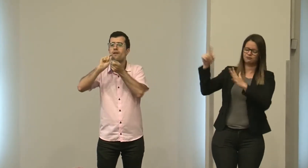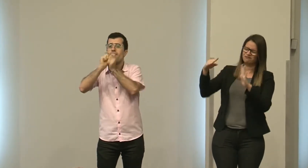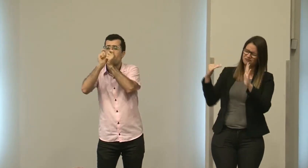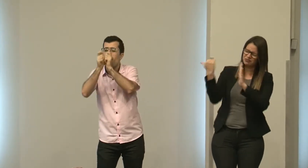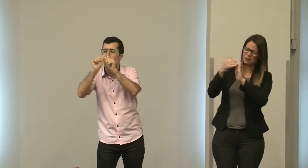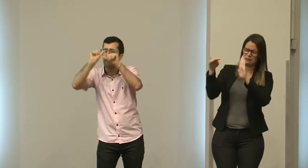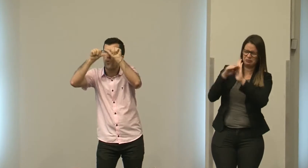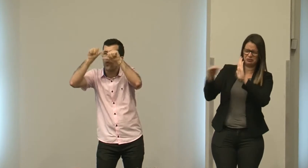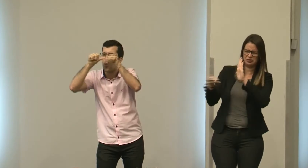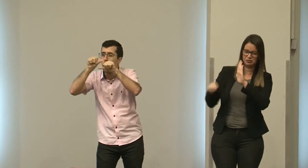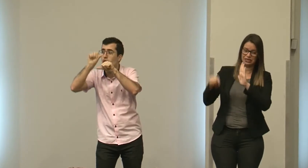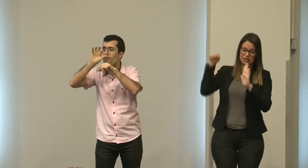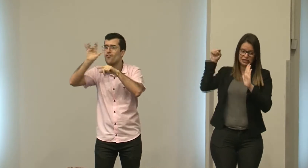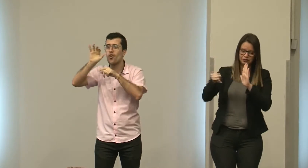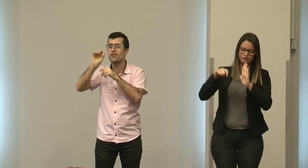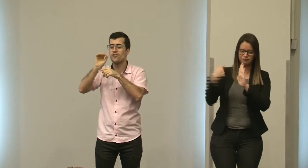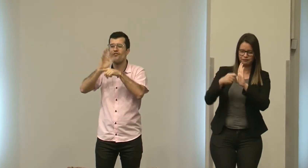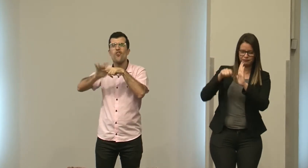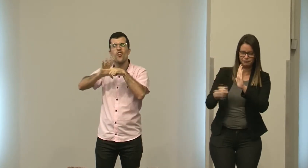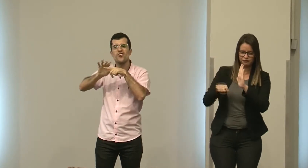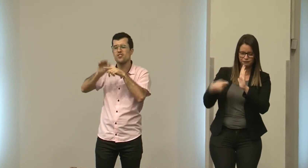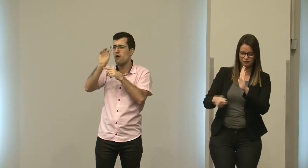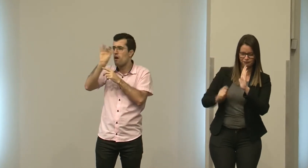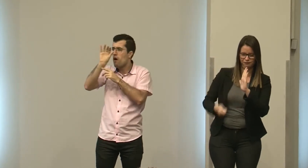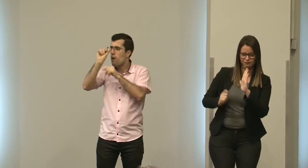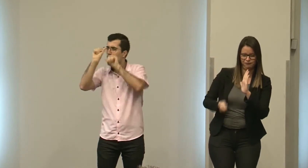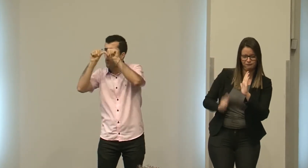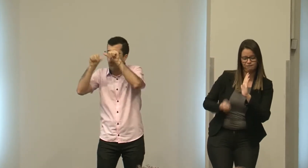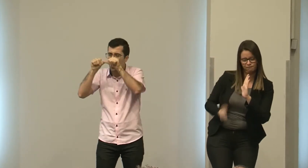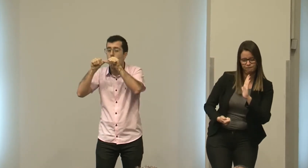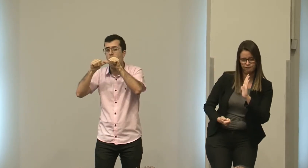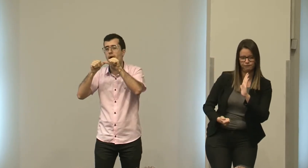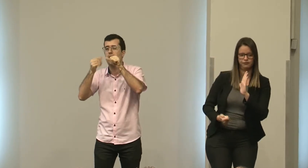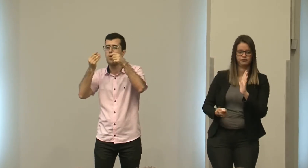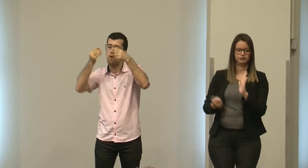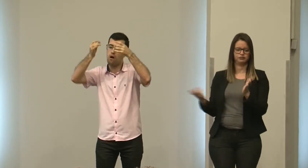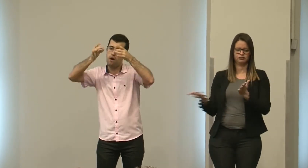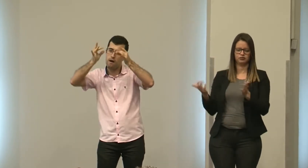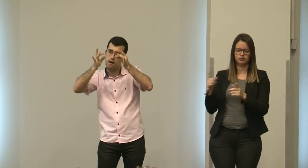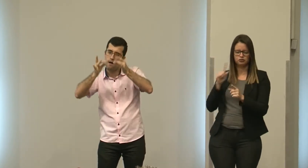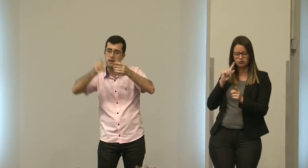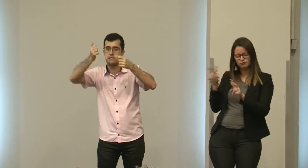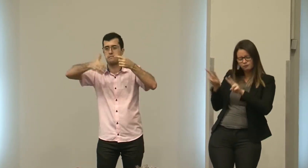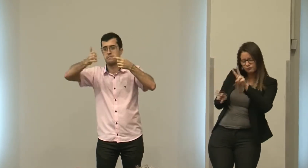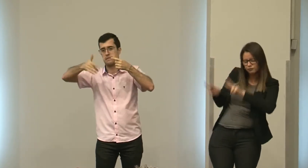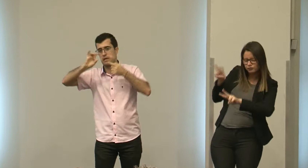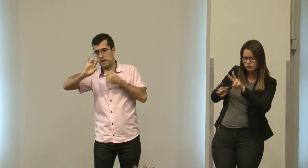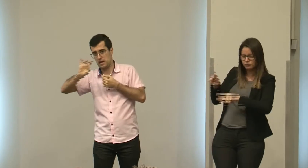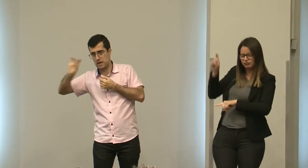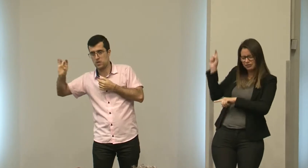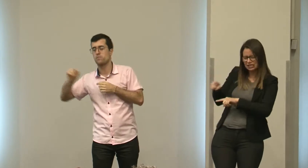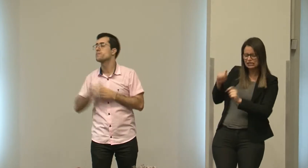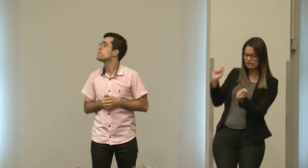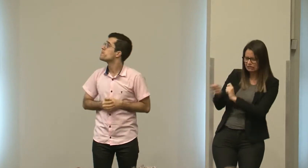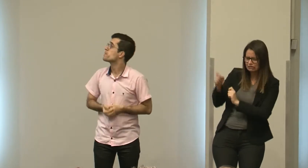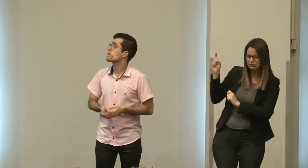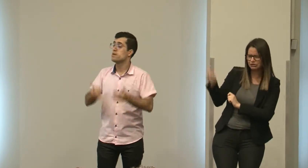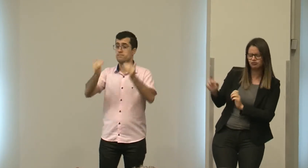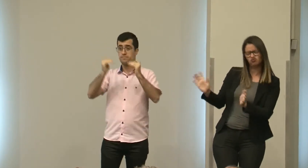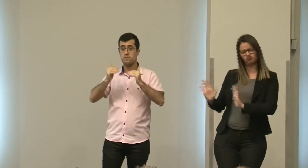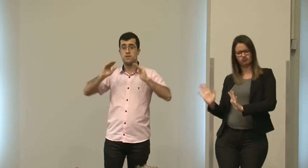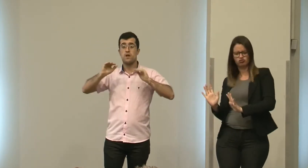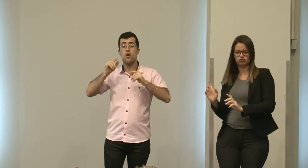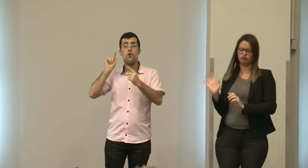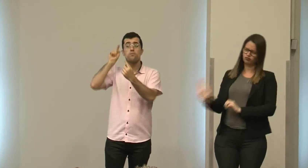fonológicas. Perceber onde é possível fazer as adaptações fonológicas, onde elas são encontradas e